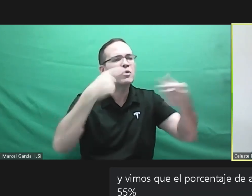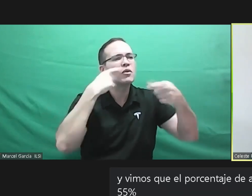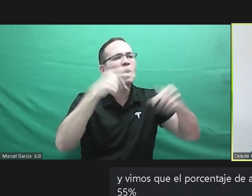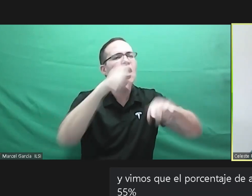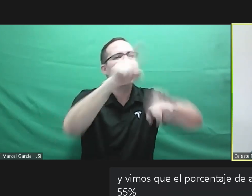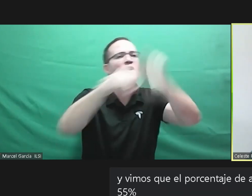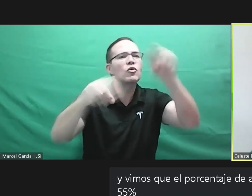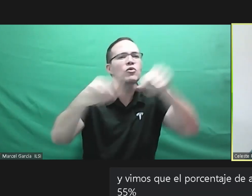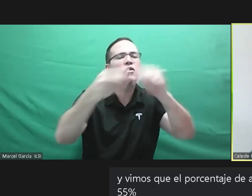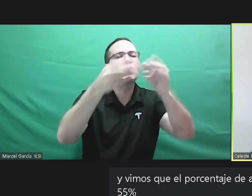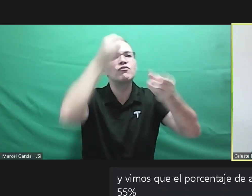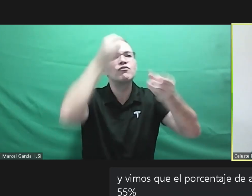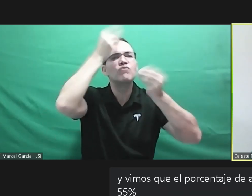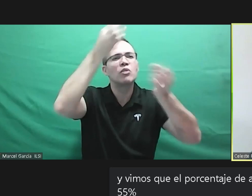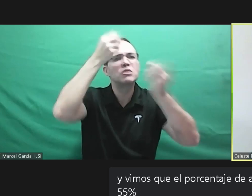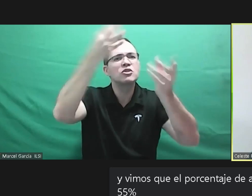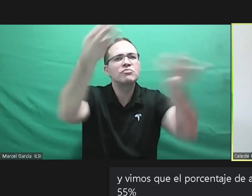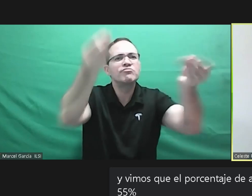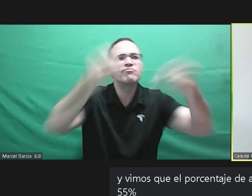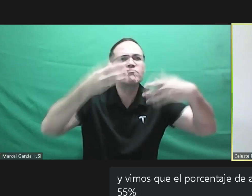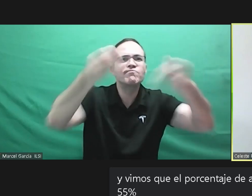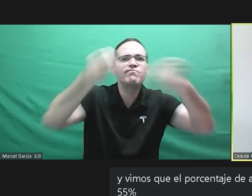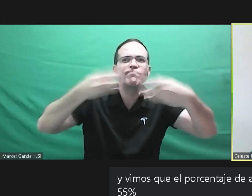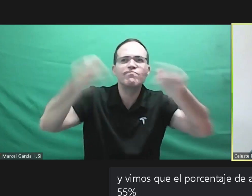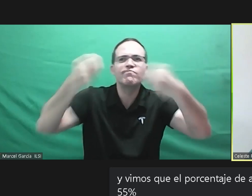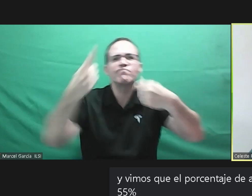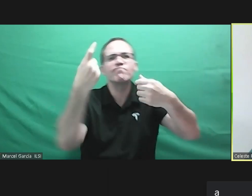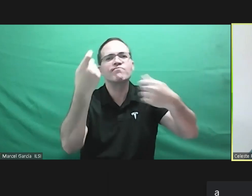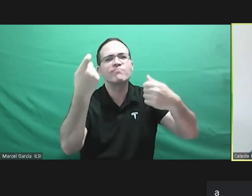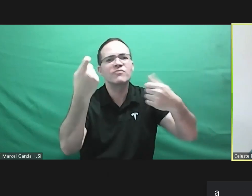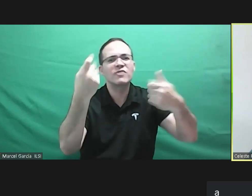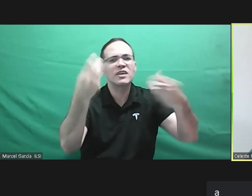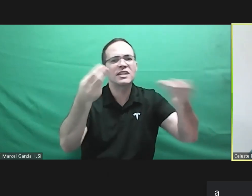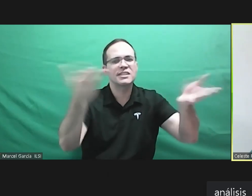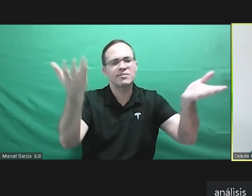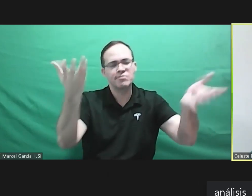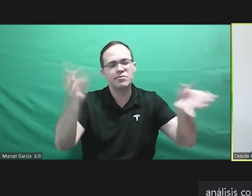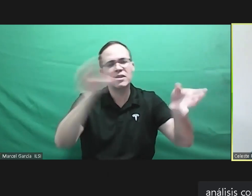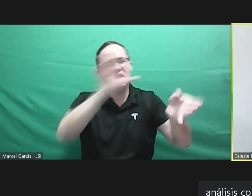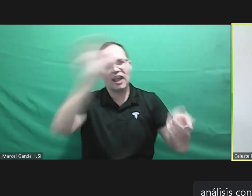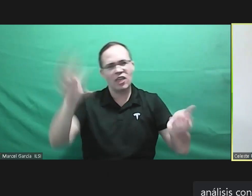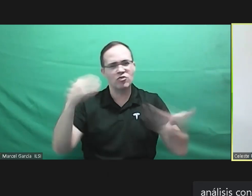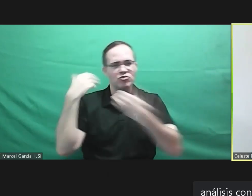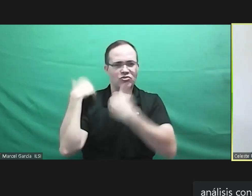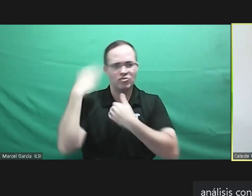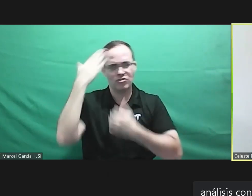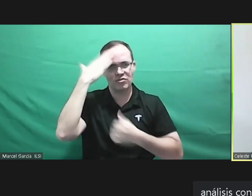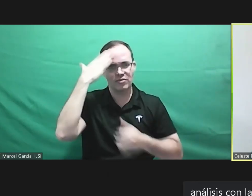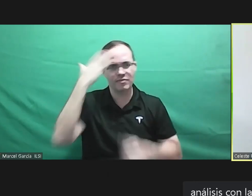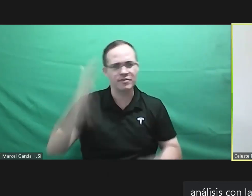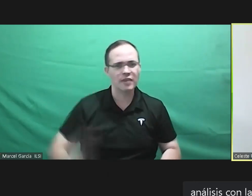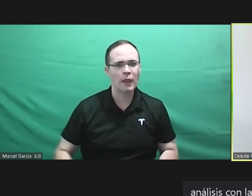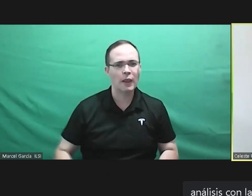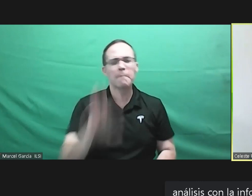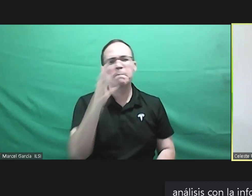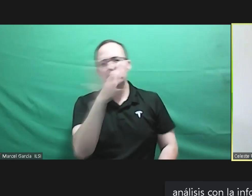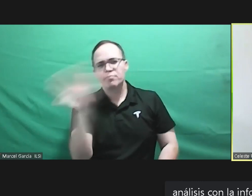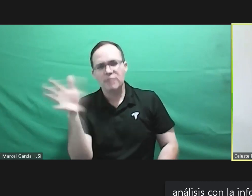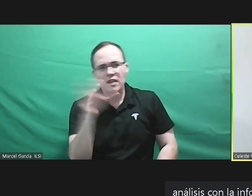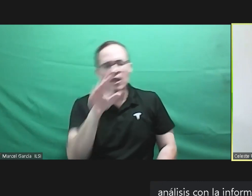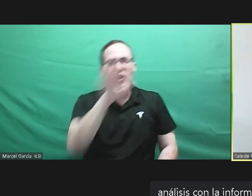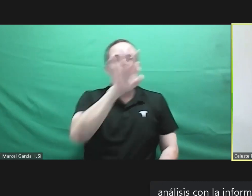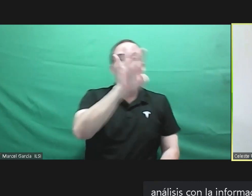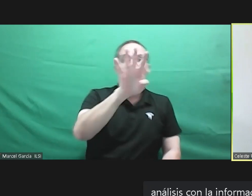la que actualmente cuentan los estados. Y en promedio, tan solo el 43% de los